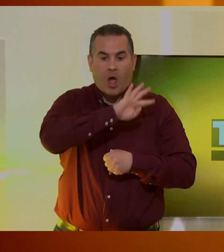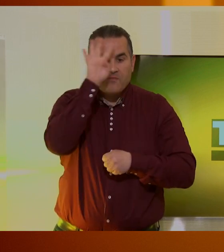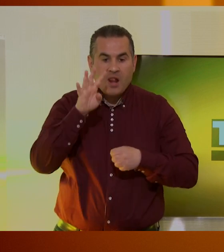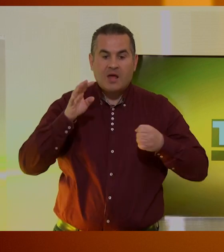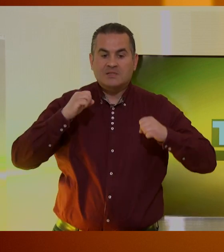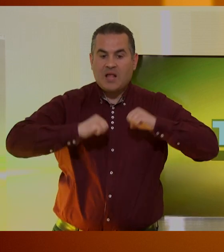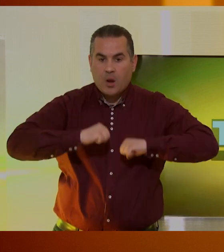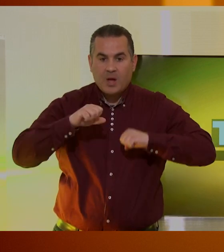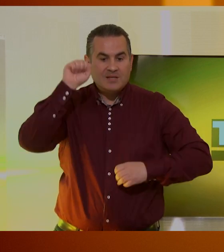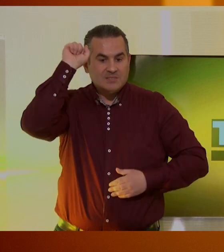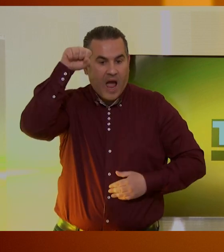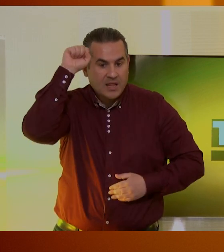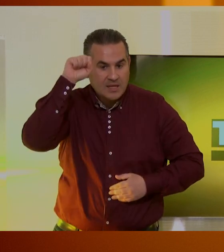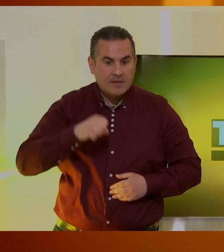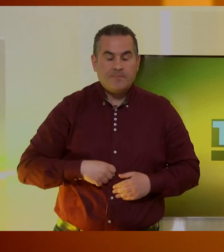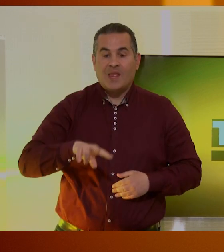truzzo